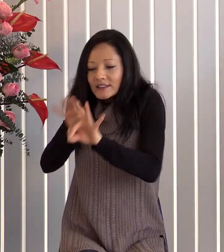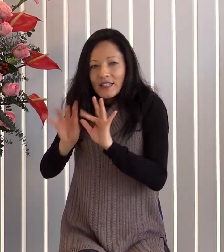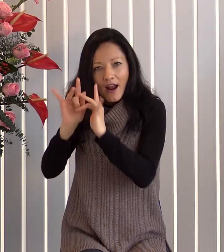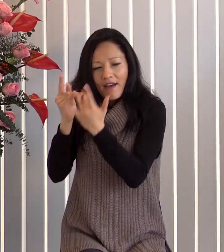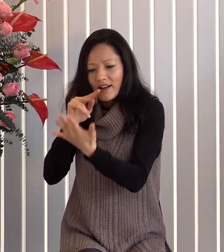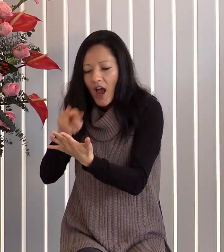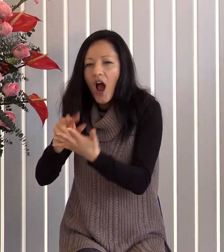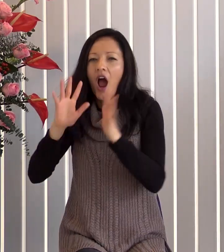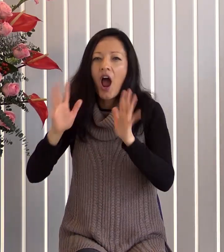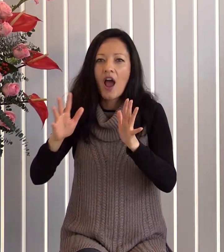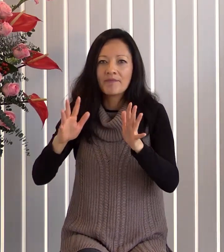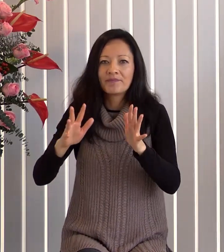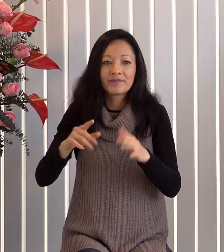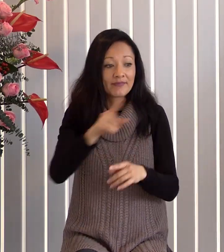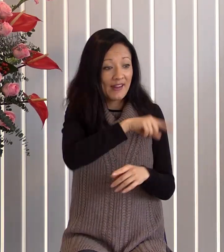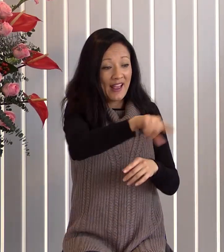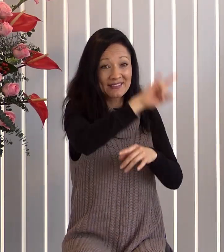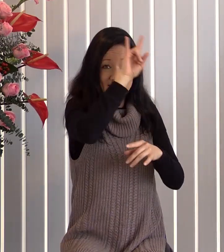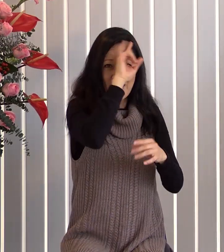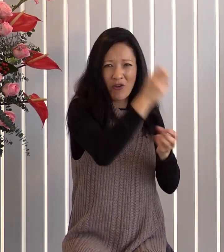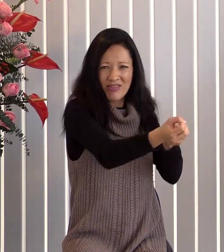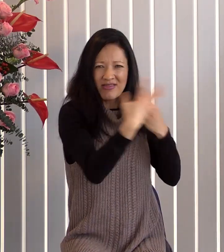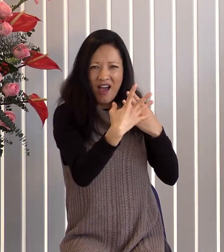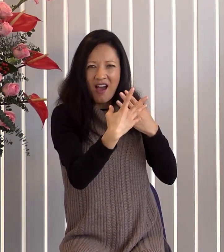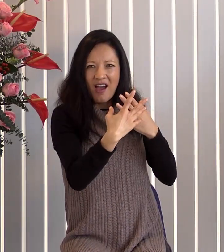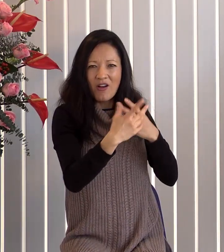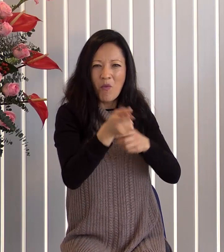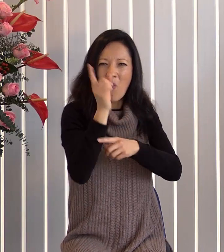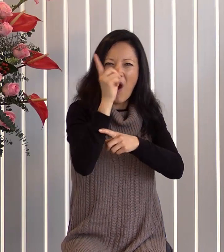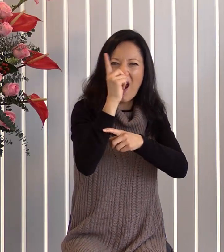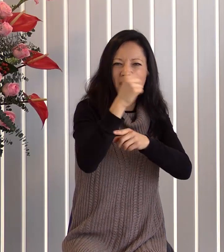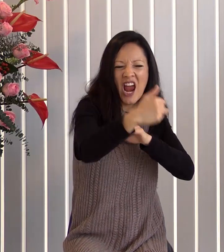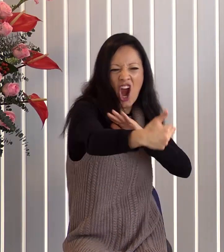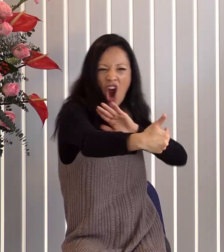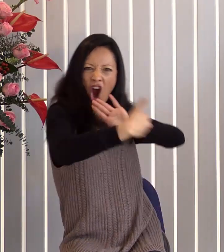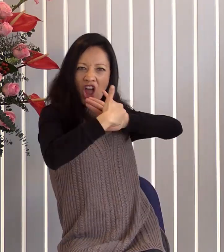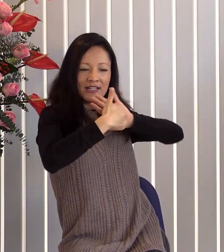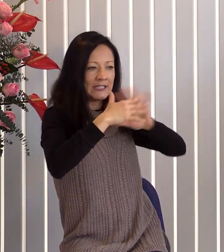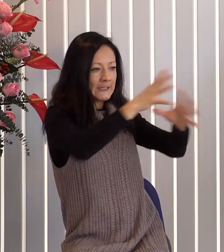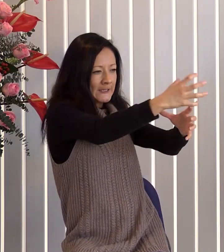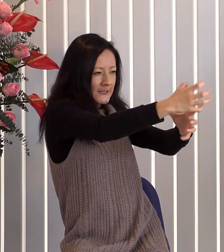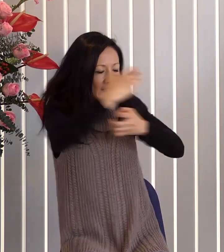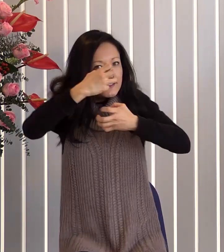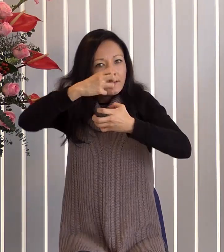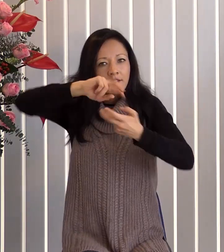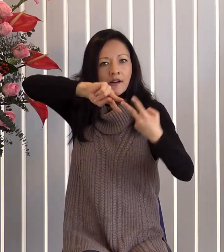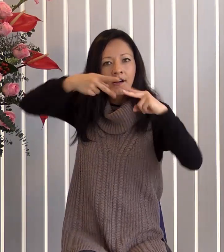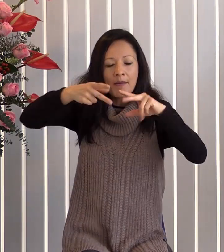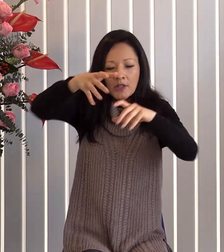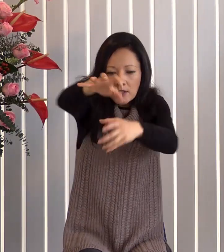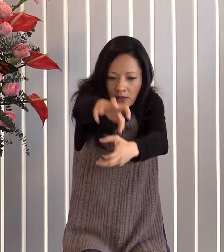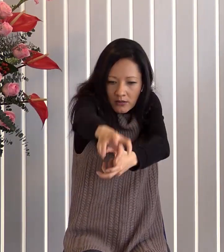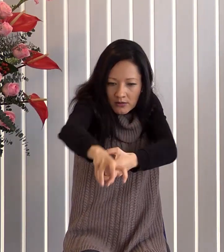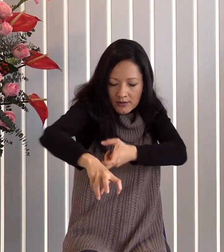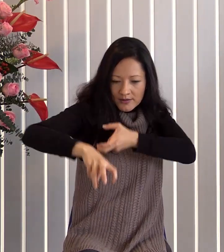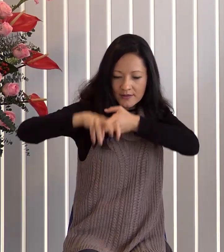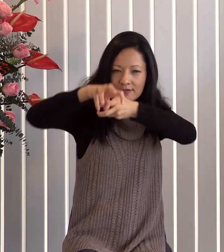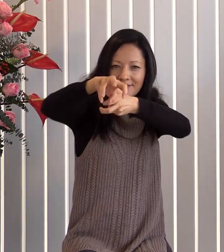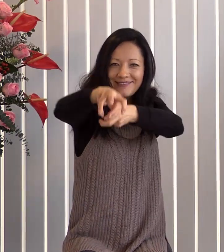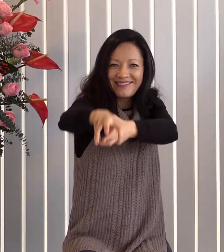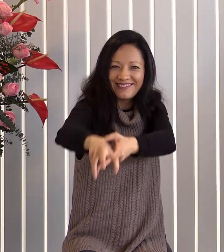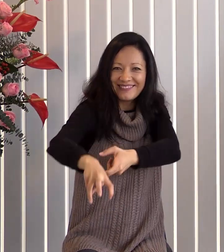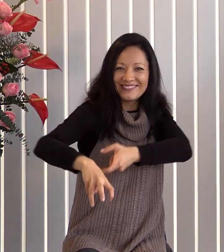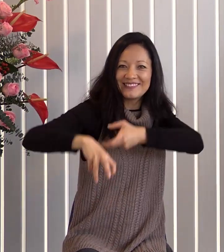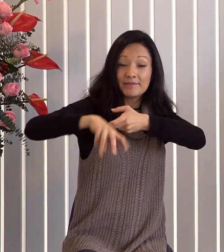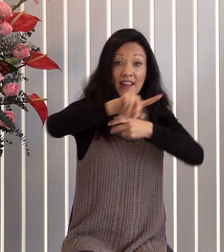Las armas forjadas contra nosotros se convierten ahora en instrumentos de labranza. Y